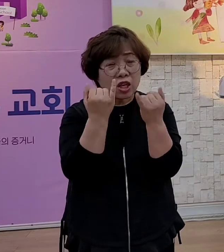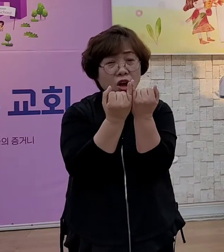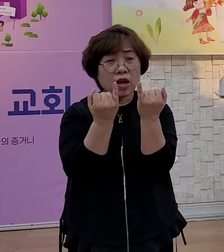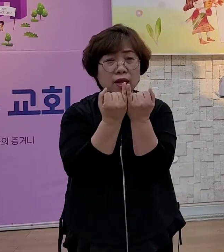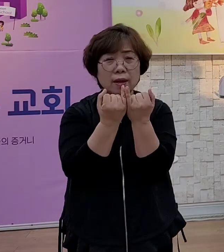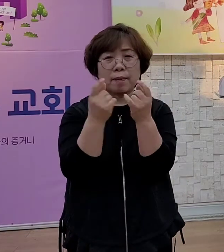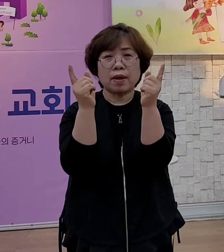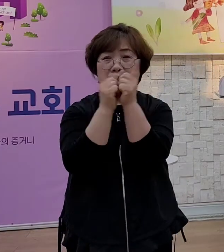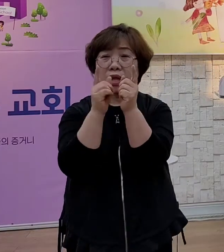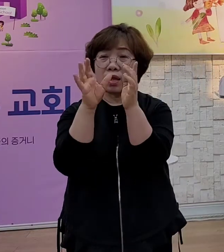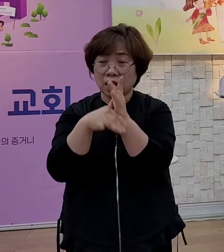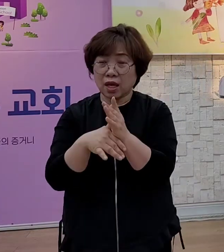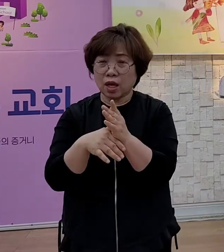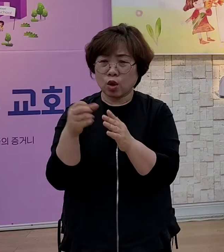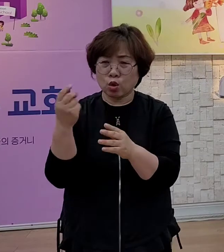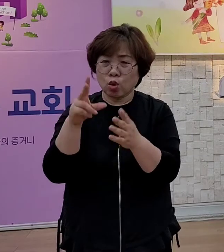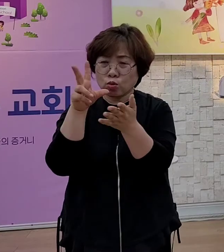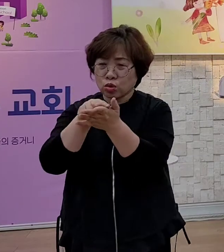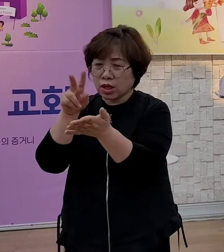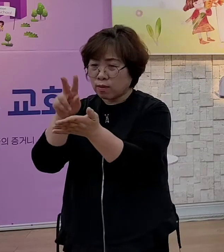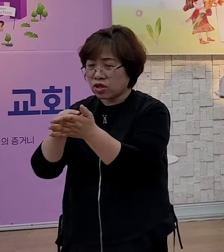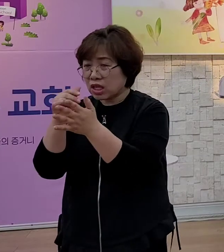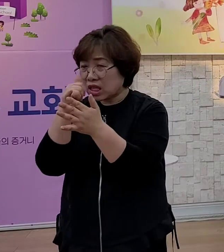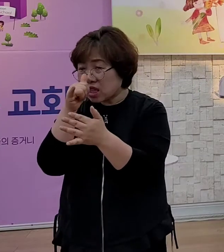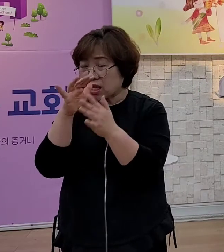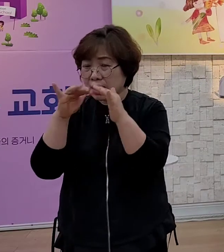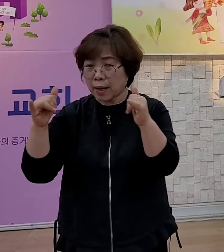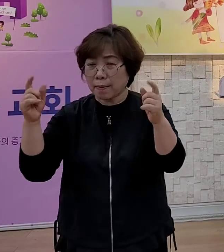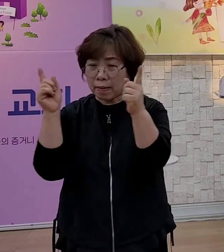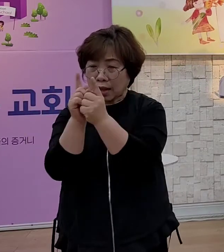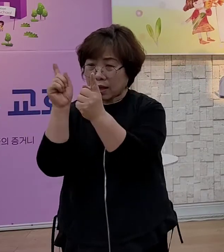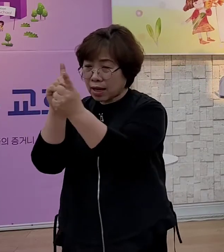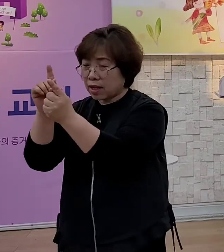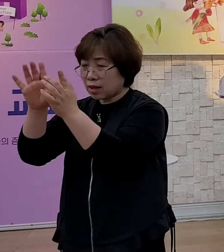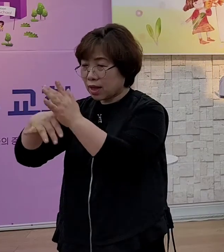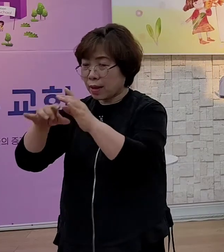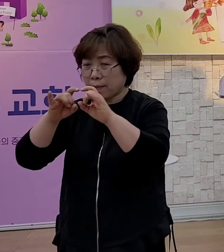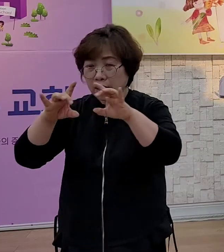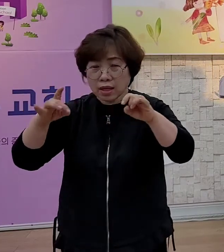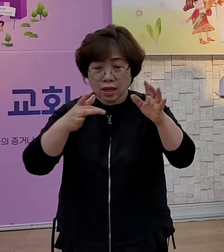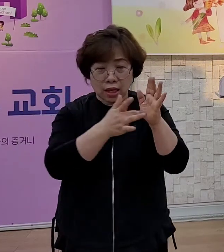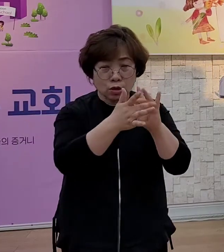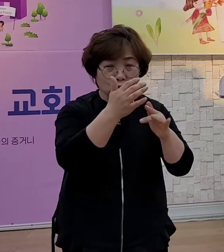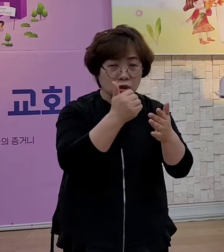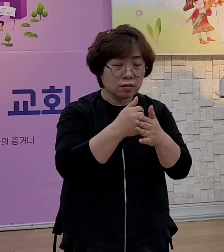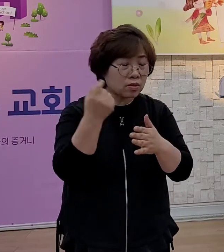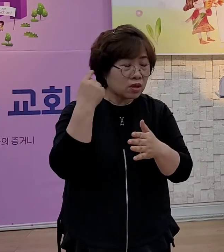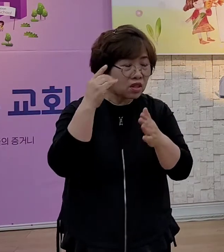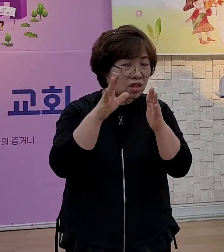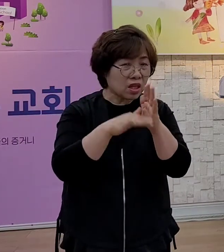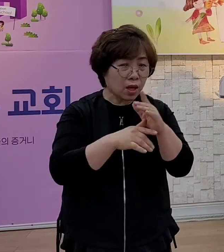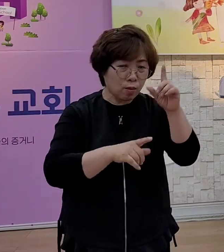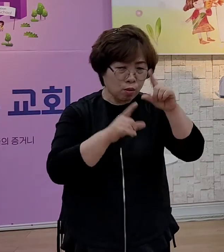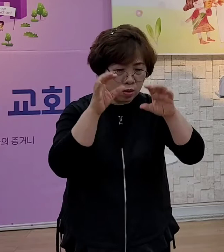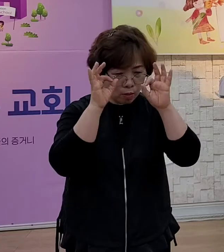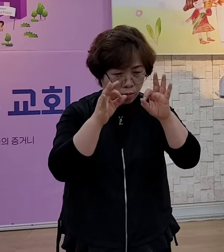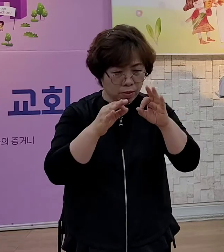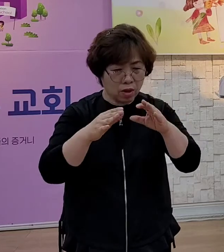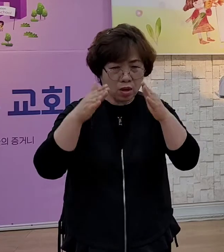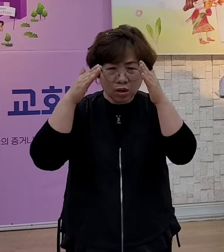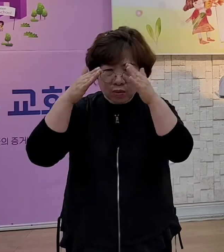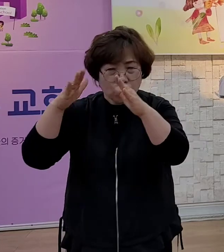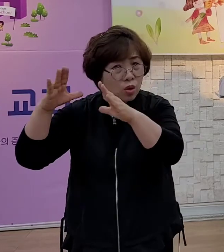살펴보시면 모든 이 대화의 화법이 공감적 경청이었다라는 것을 잘 보여주고 있다는